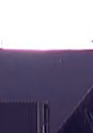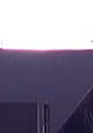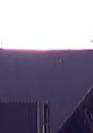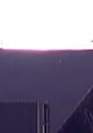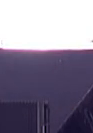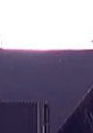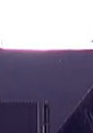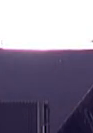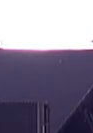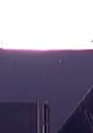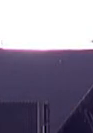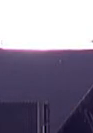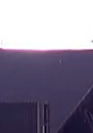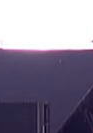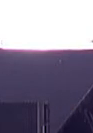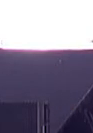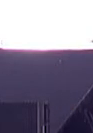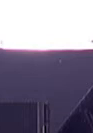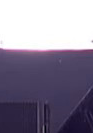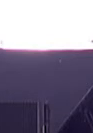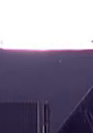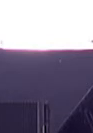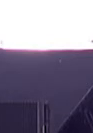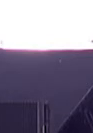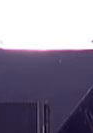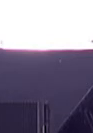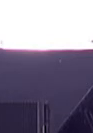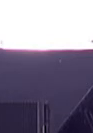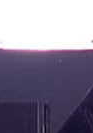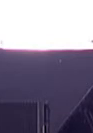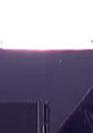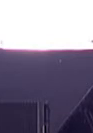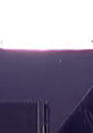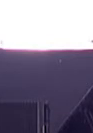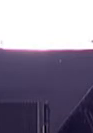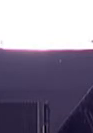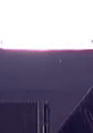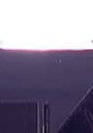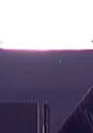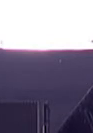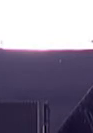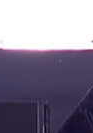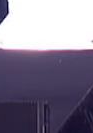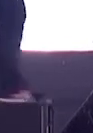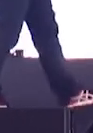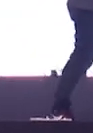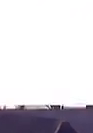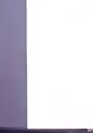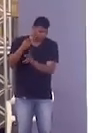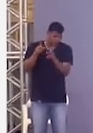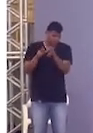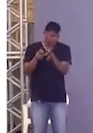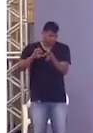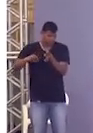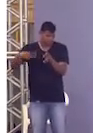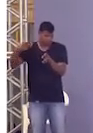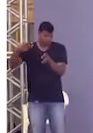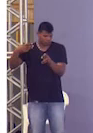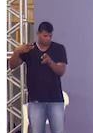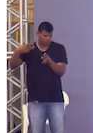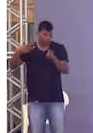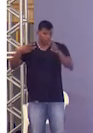faz 15 vezes 7, que dá 105. 105 menos 12, que dá 93.